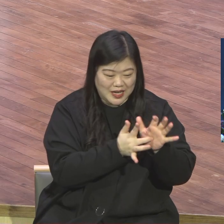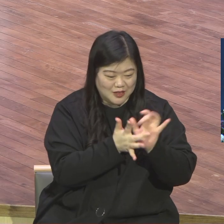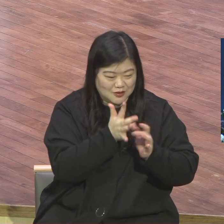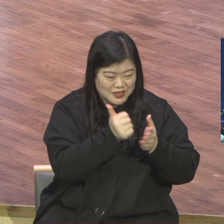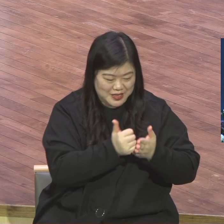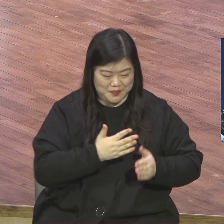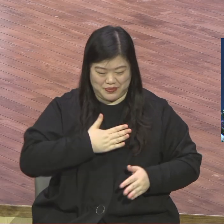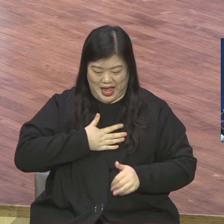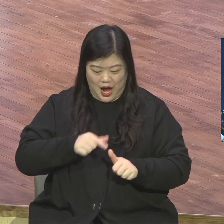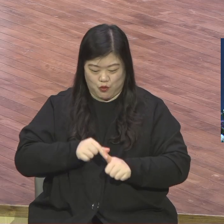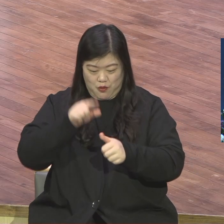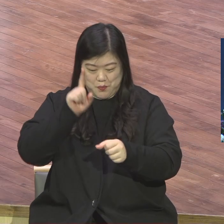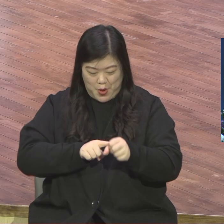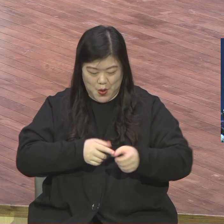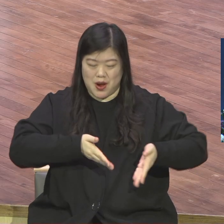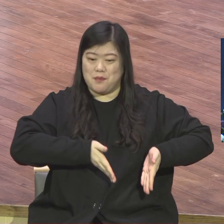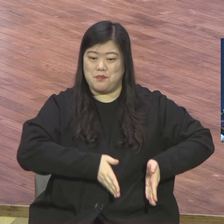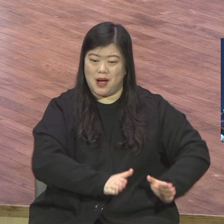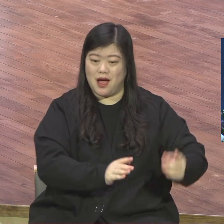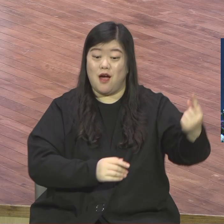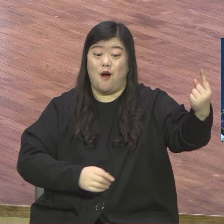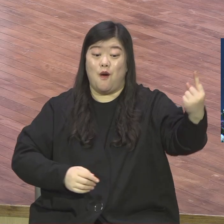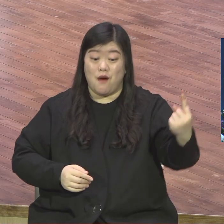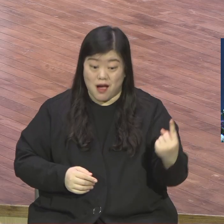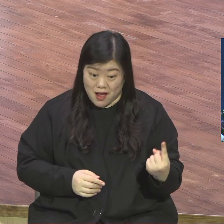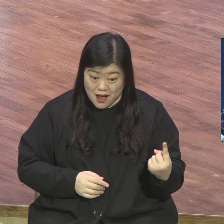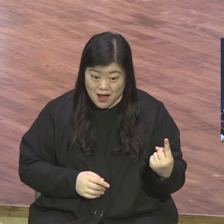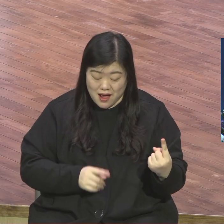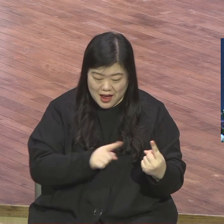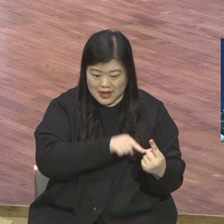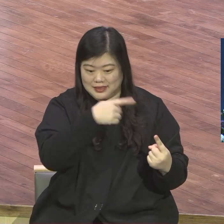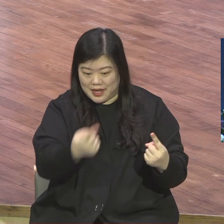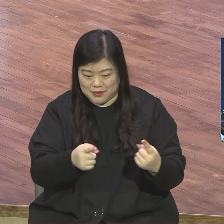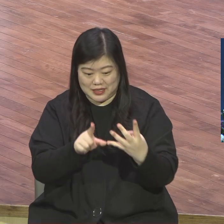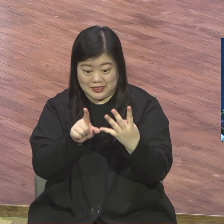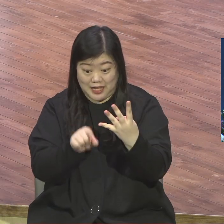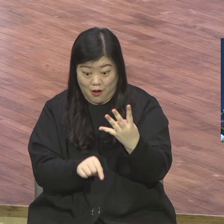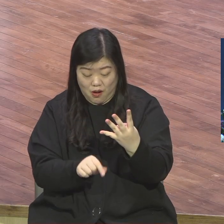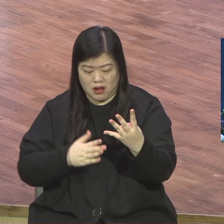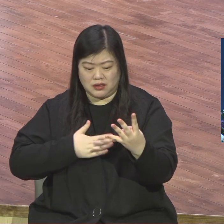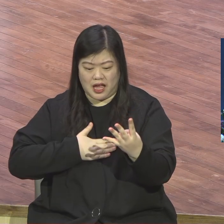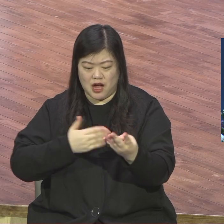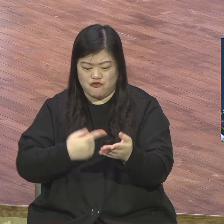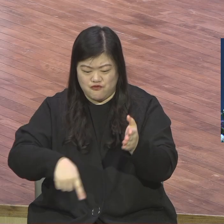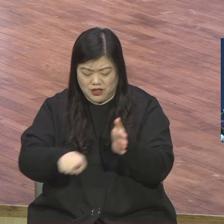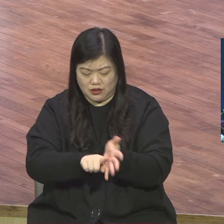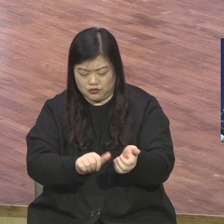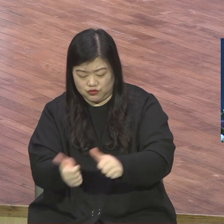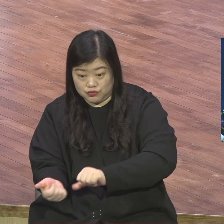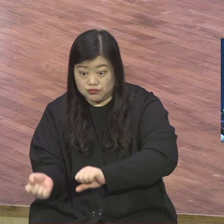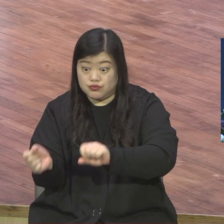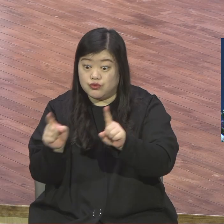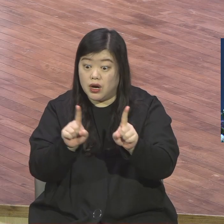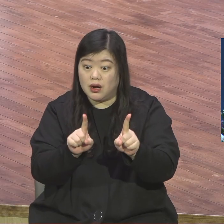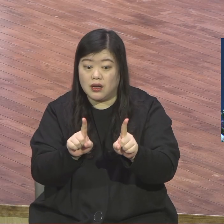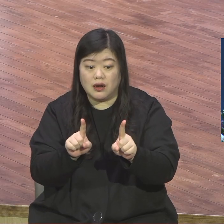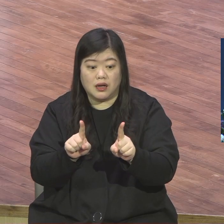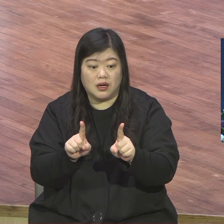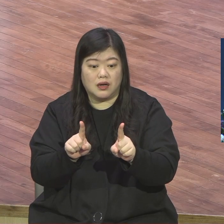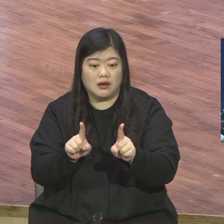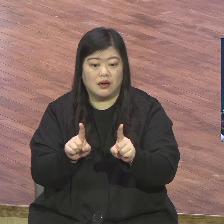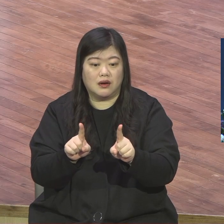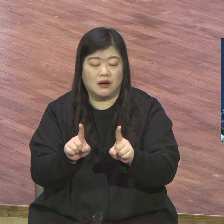나를 구원하기 위해서 이 땅에 오셨구나. 이 구원 가지고 다 이야기하는 구원 가지고 절기를 지킬 줄 알아야 돼. 그 감격이